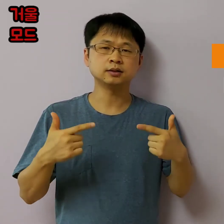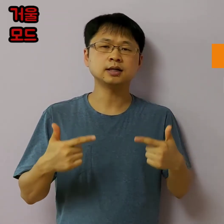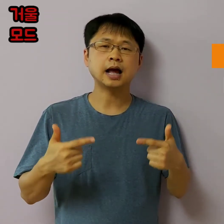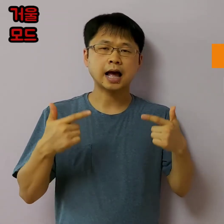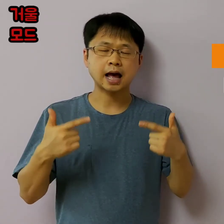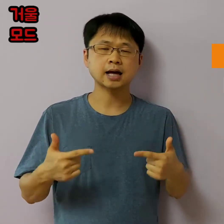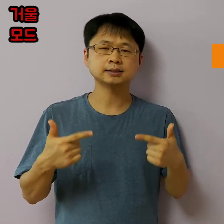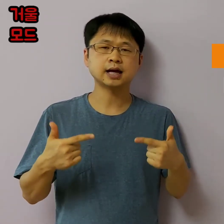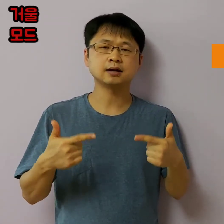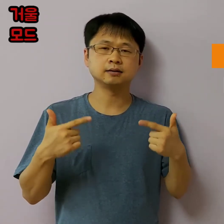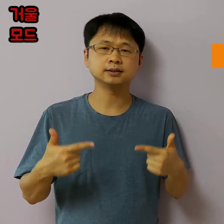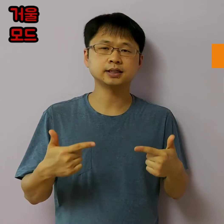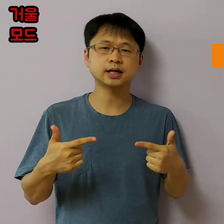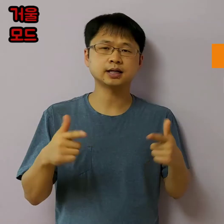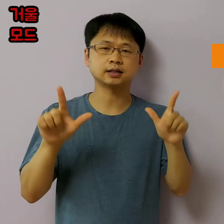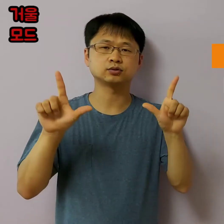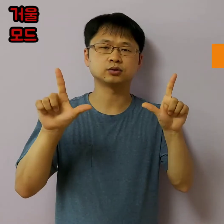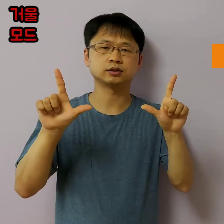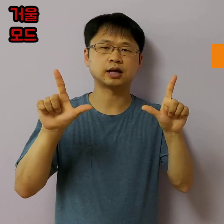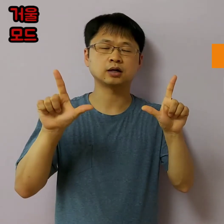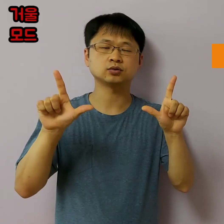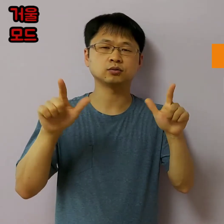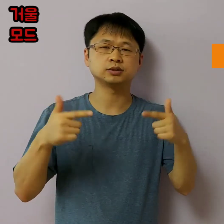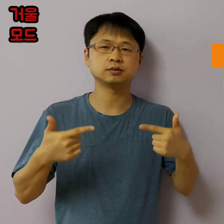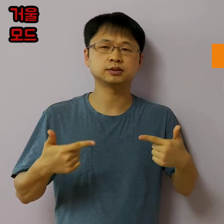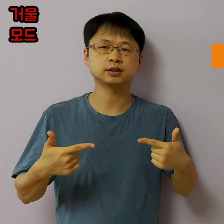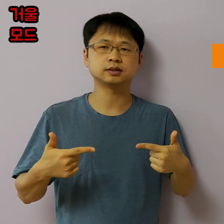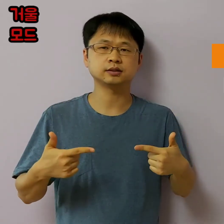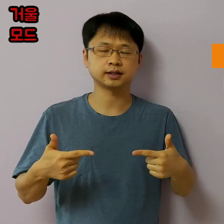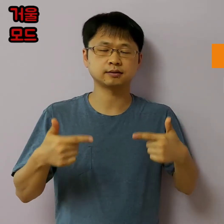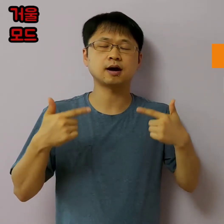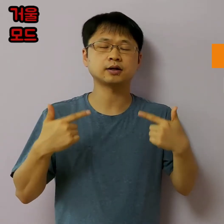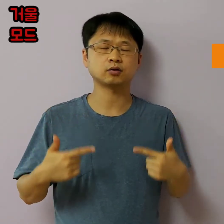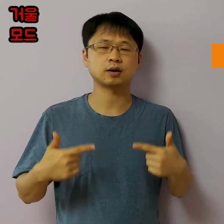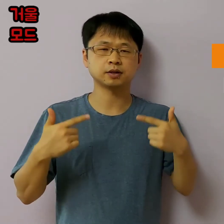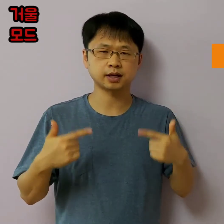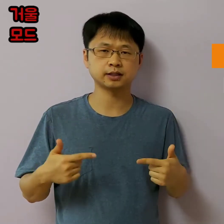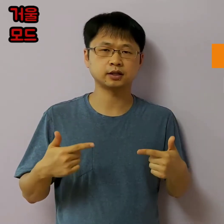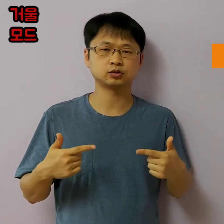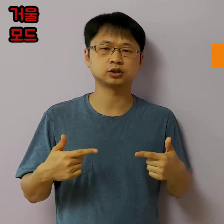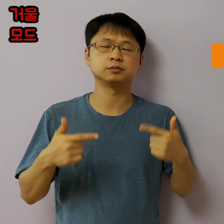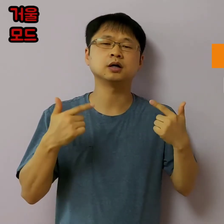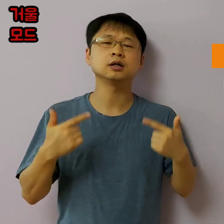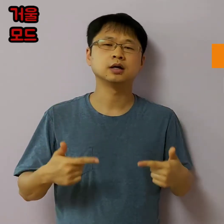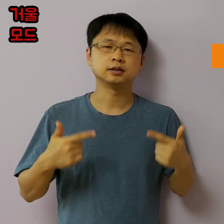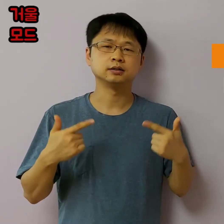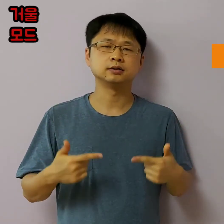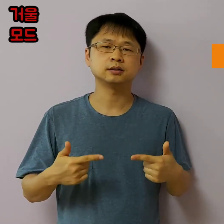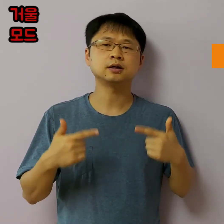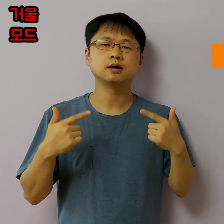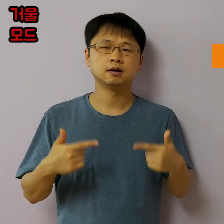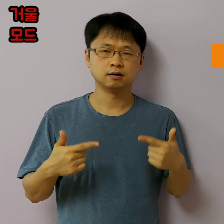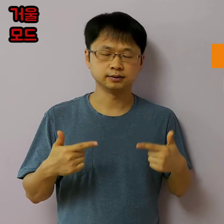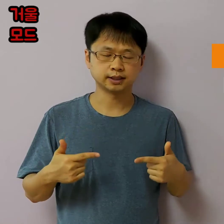늘 항상 언제나 라는 수어는 양손 엄지검지를 이렇게 해서 아래로 가볍게 내려주시면 늘